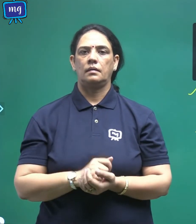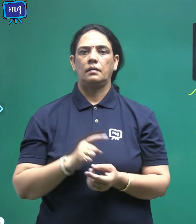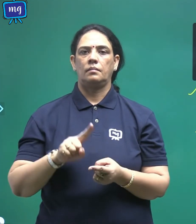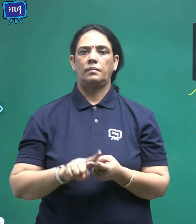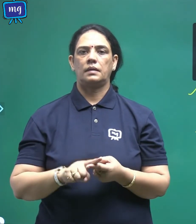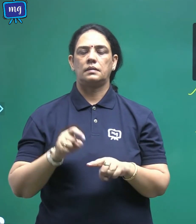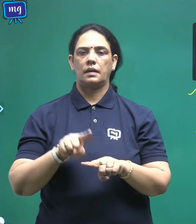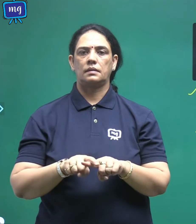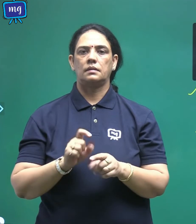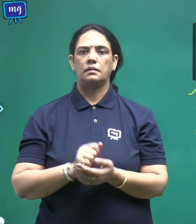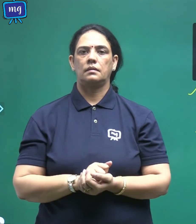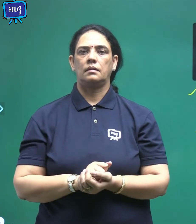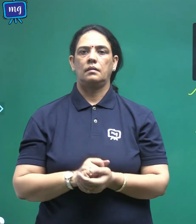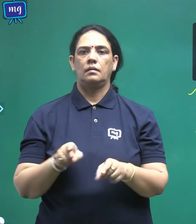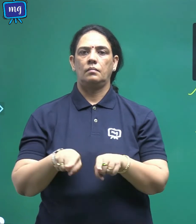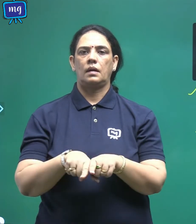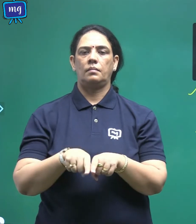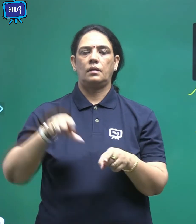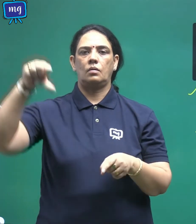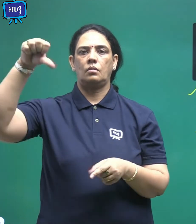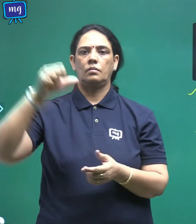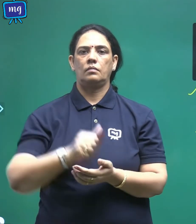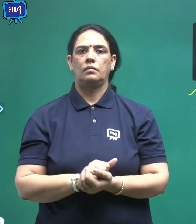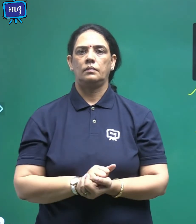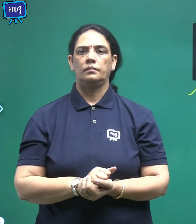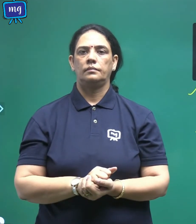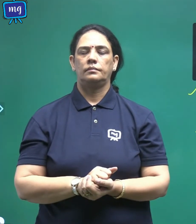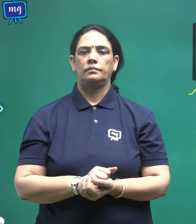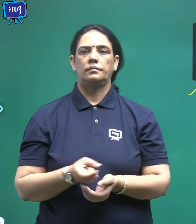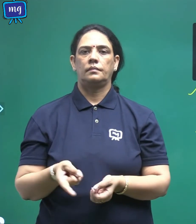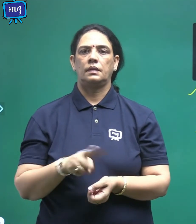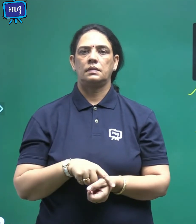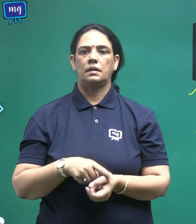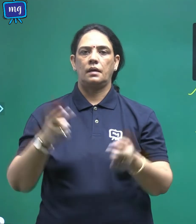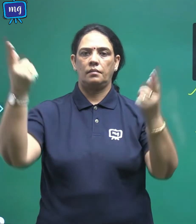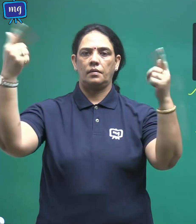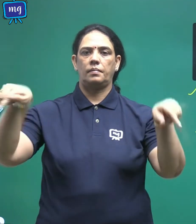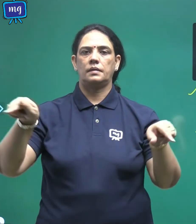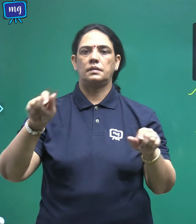+ x बराबर 9 से विभाज्य होगा,